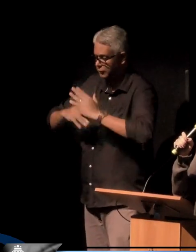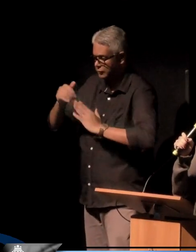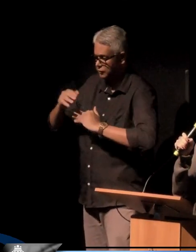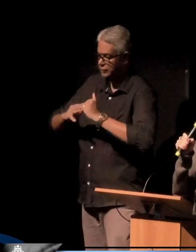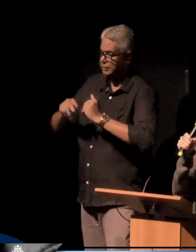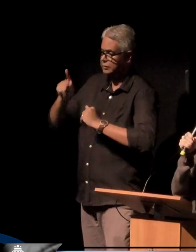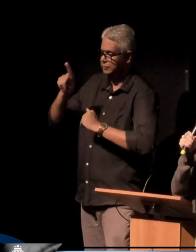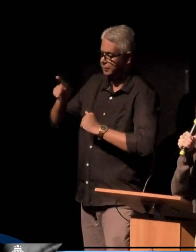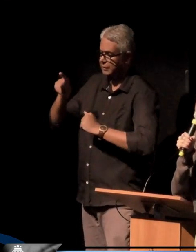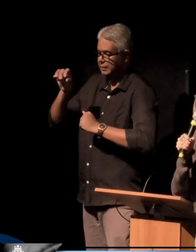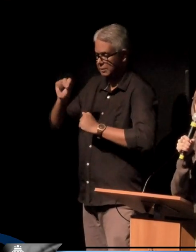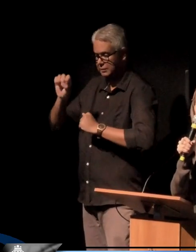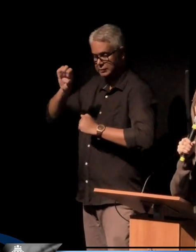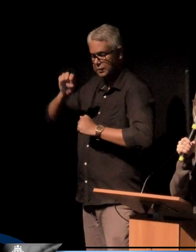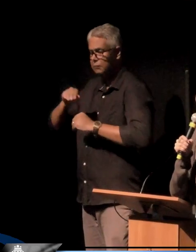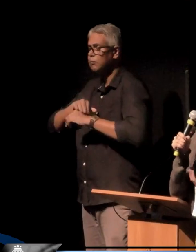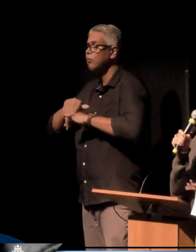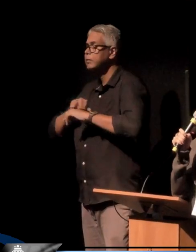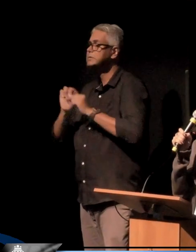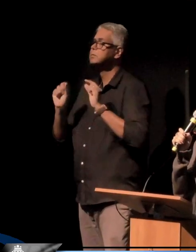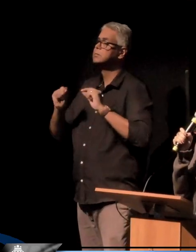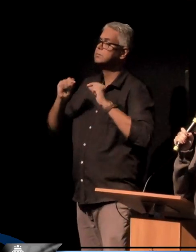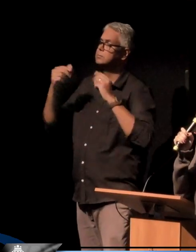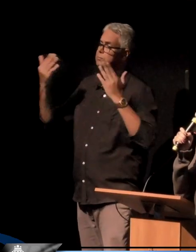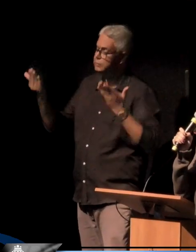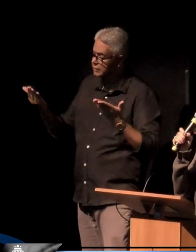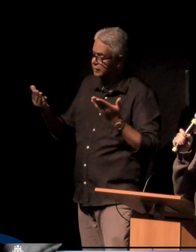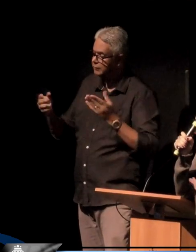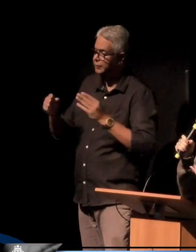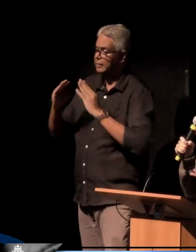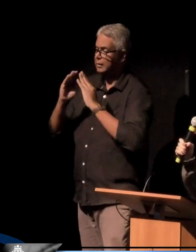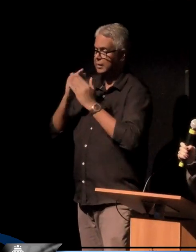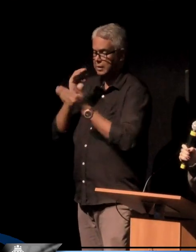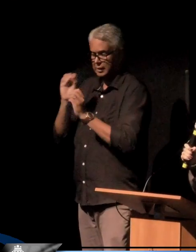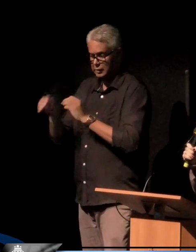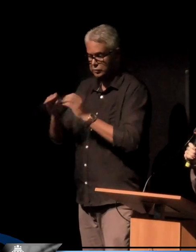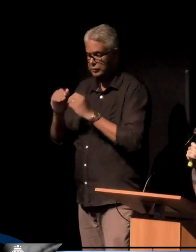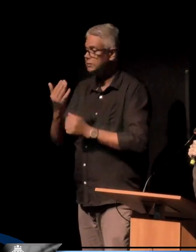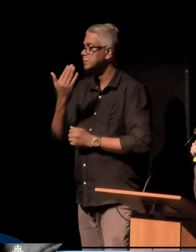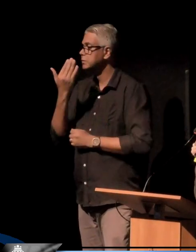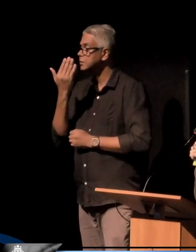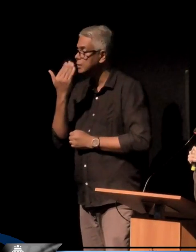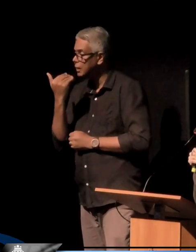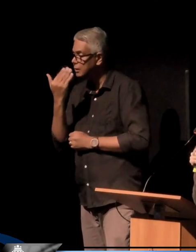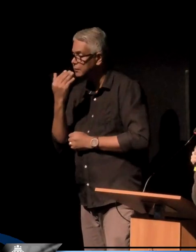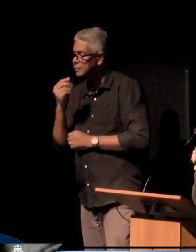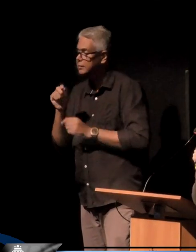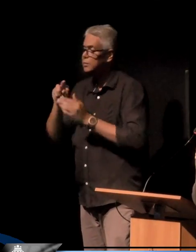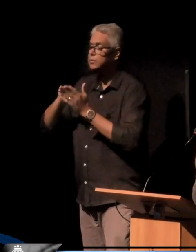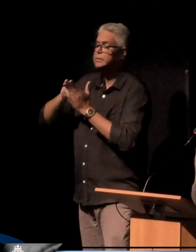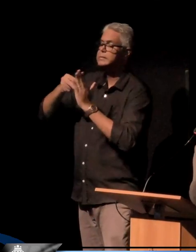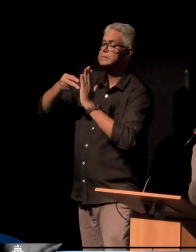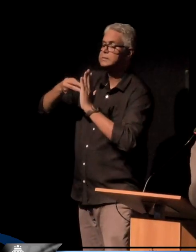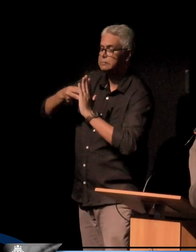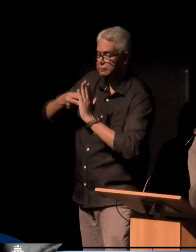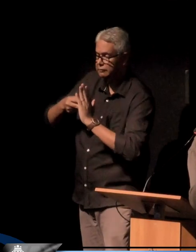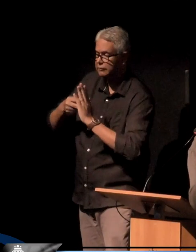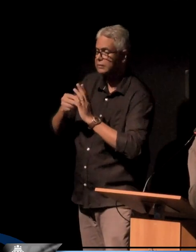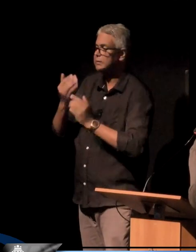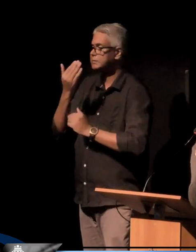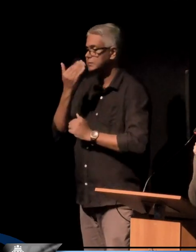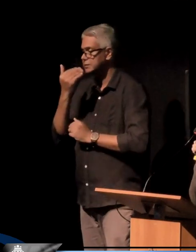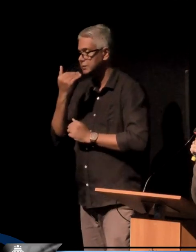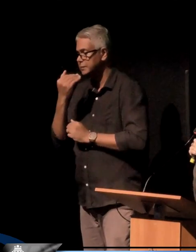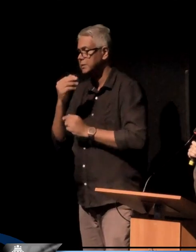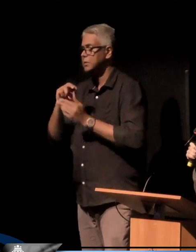PSE conversar sobre o que sobre educação alimentar nutricional sobre alimentação o que que é essa alimentação o que que